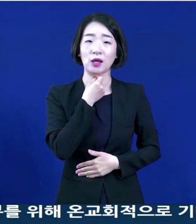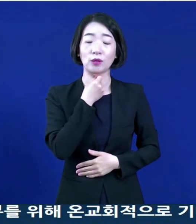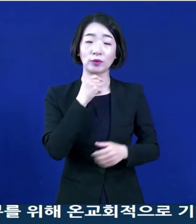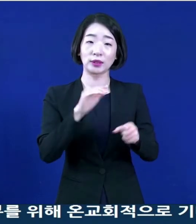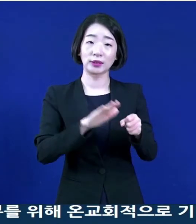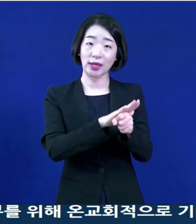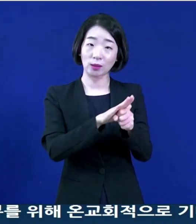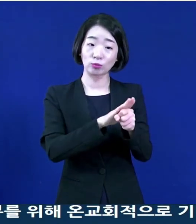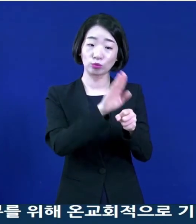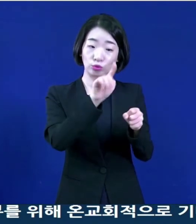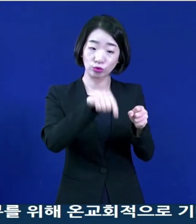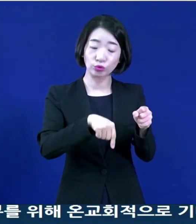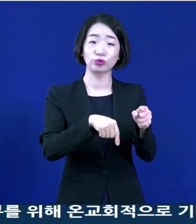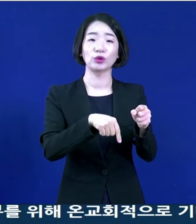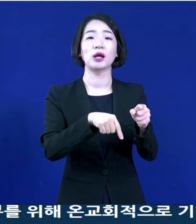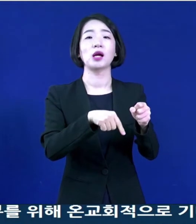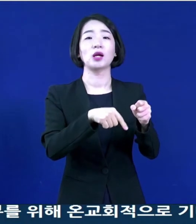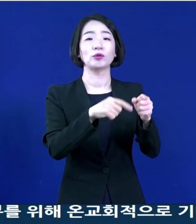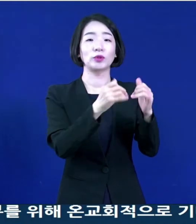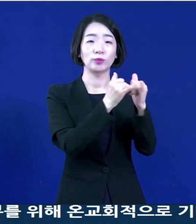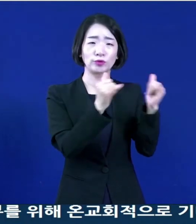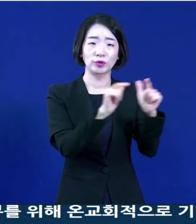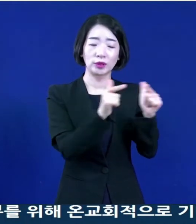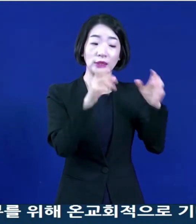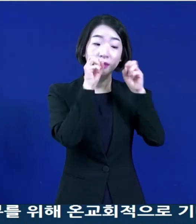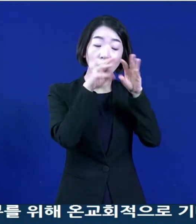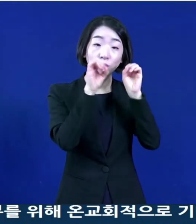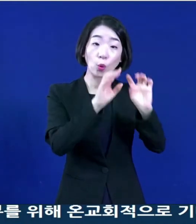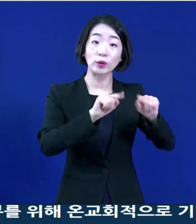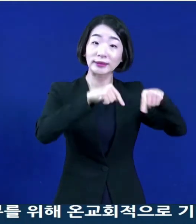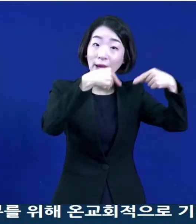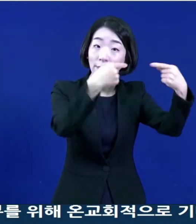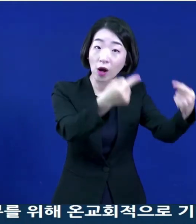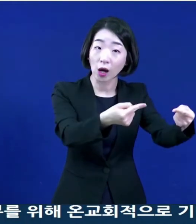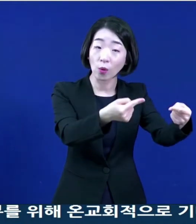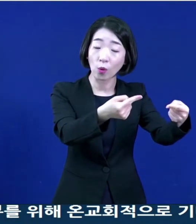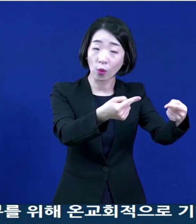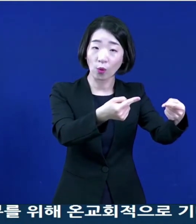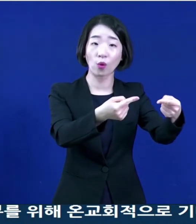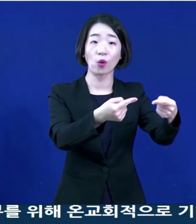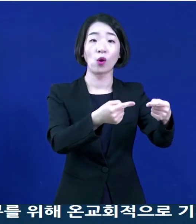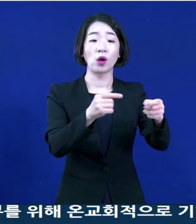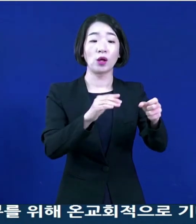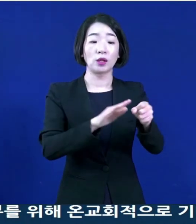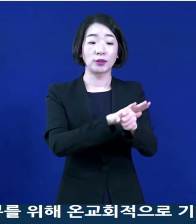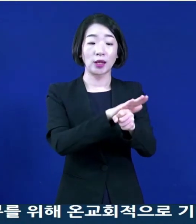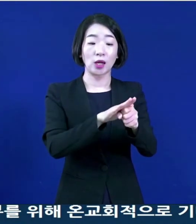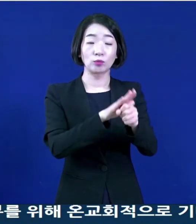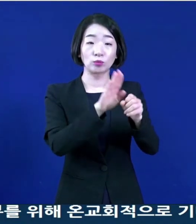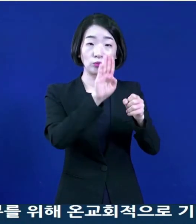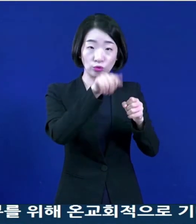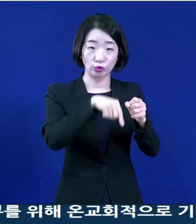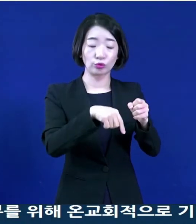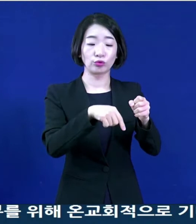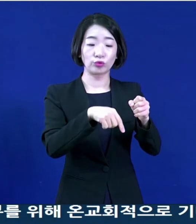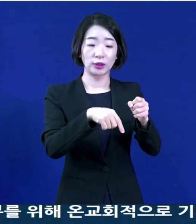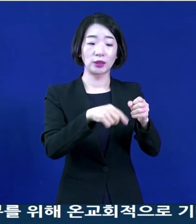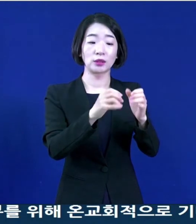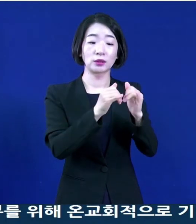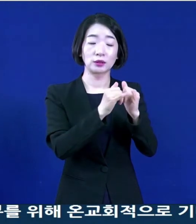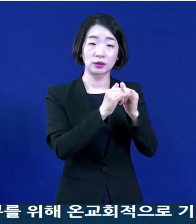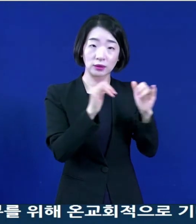지체들이 함께 선교에 참여할 수 있고, 사랑부 지체들만 할 수 있는 선교를 감당할 수 있고, 이런